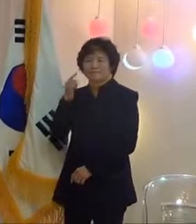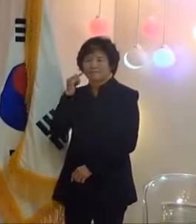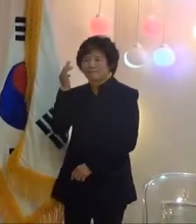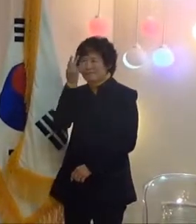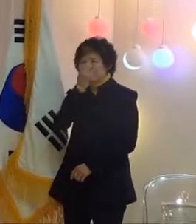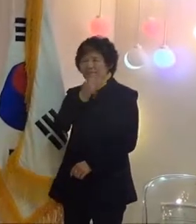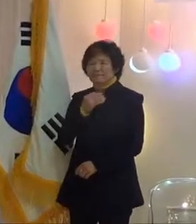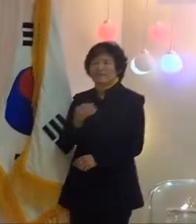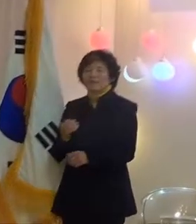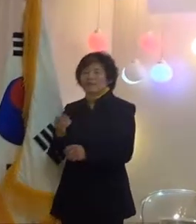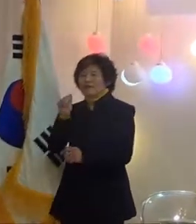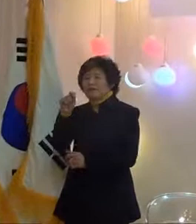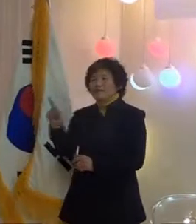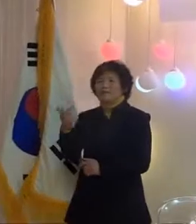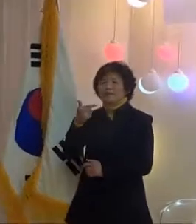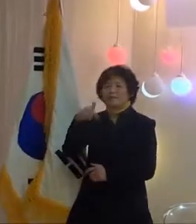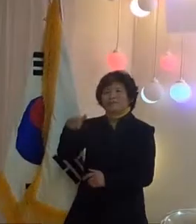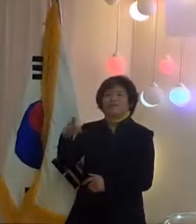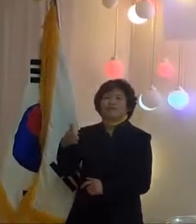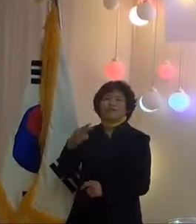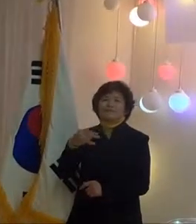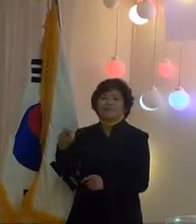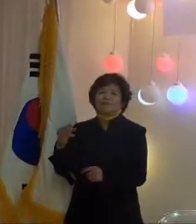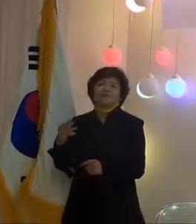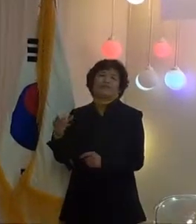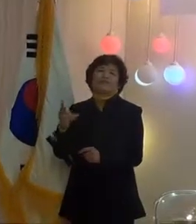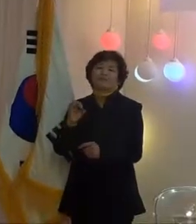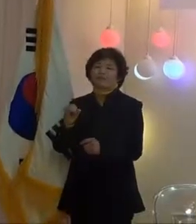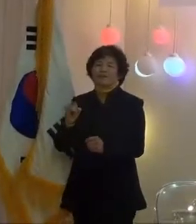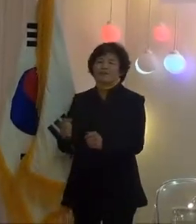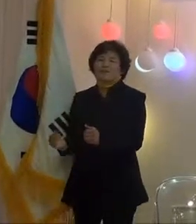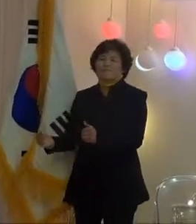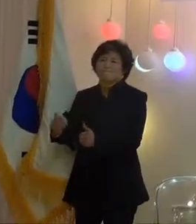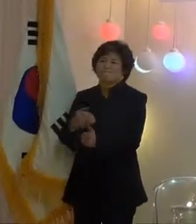아름다운 한겨령에 기꺼이 묶여